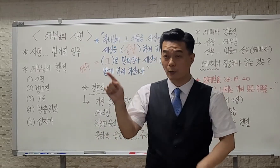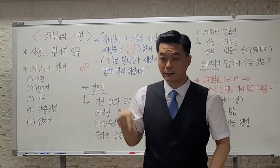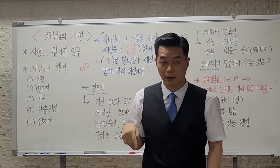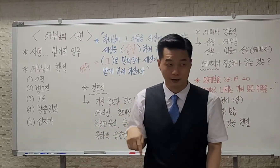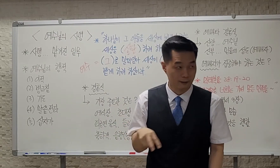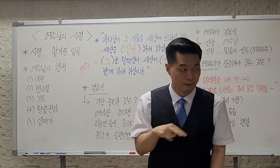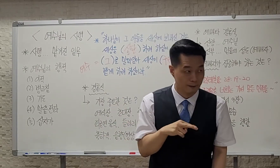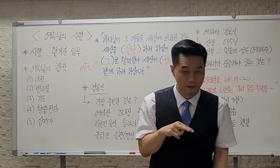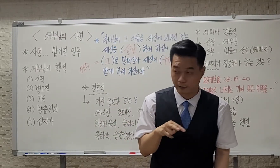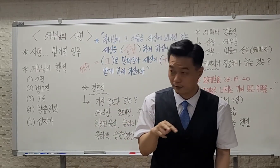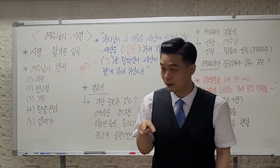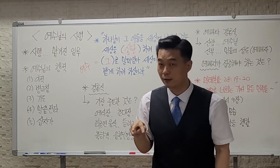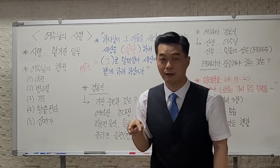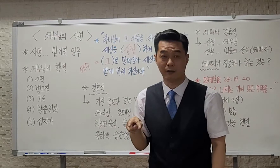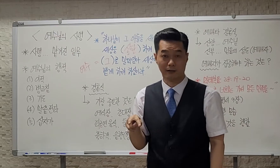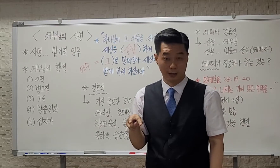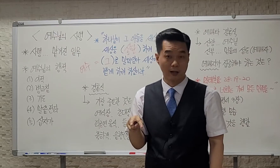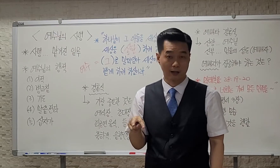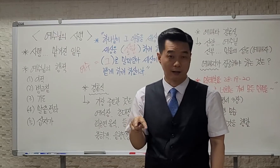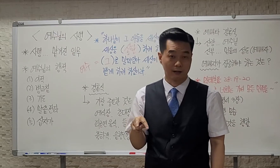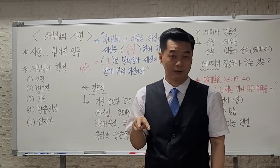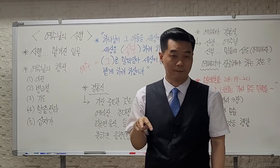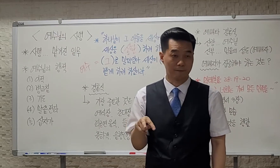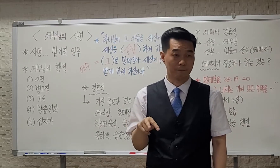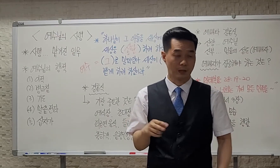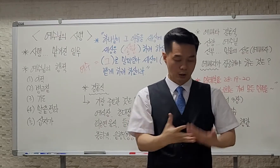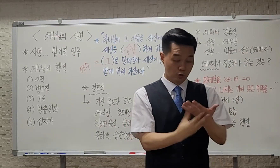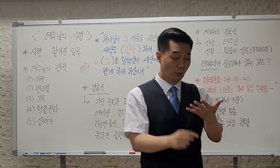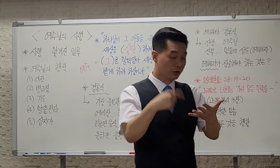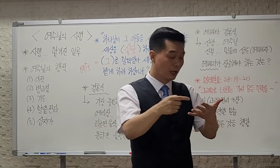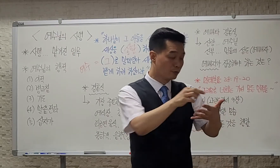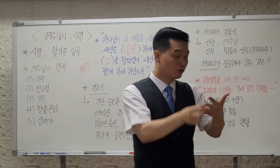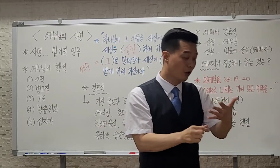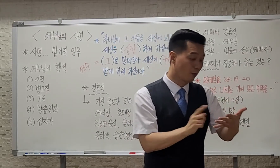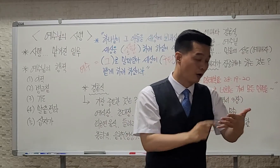왔나? 네? 주고 그 다음 순서가 뭔가?